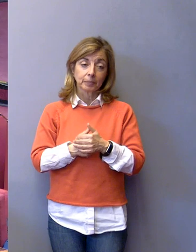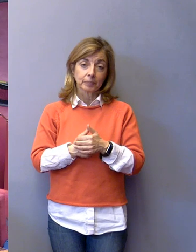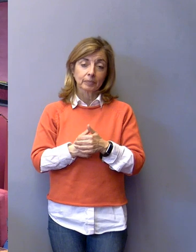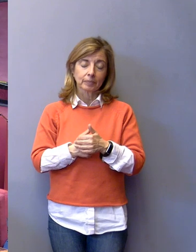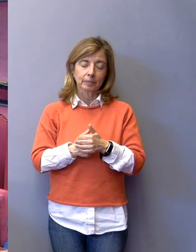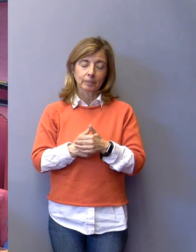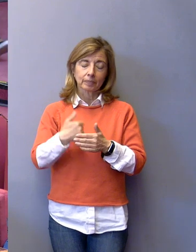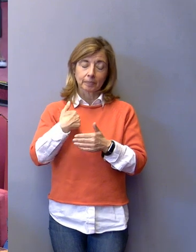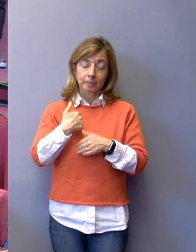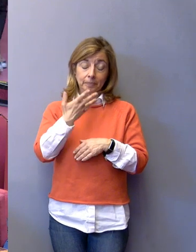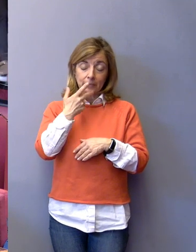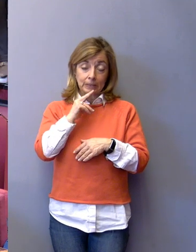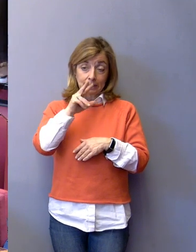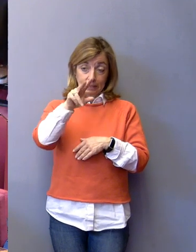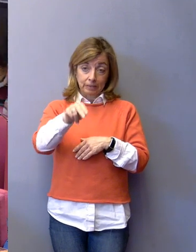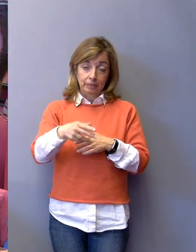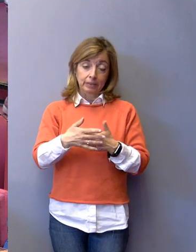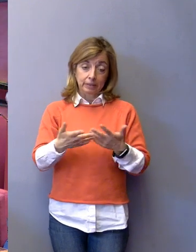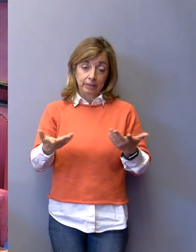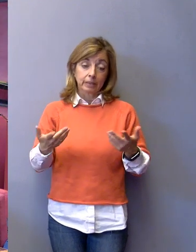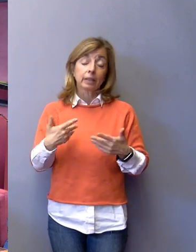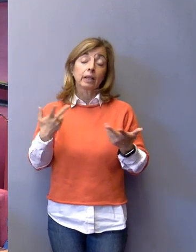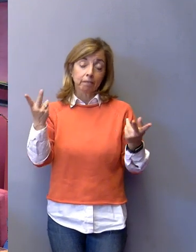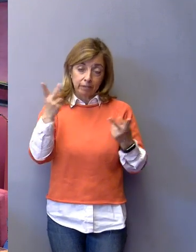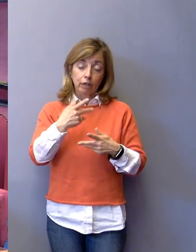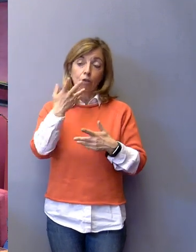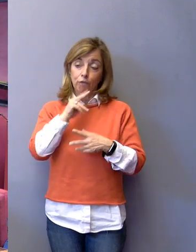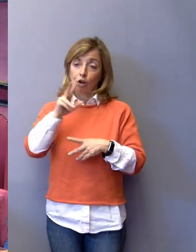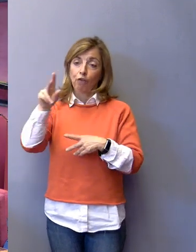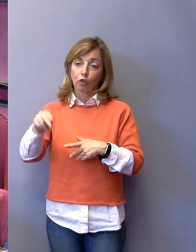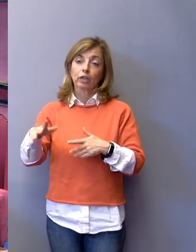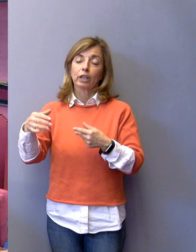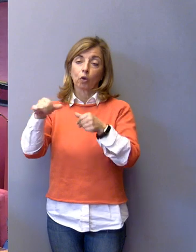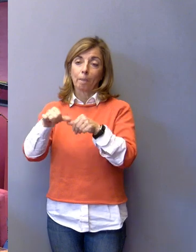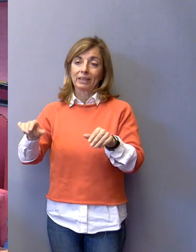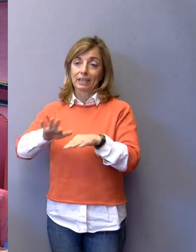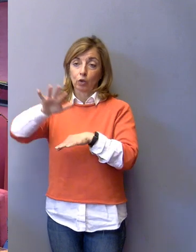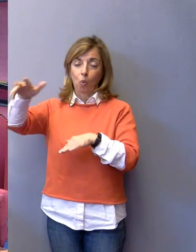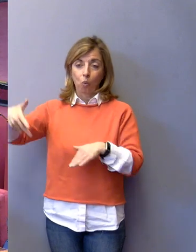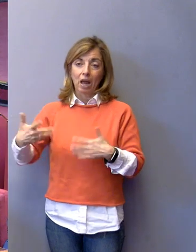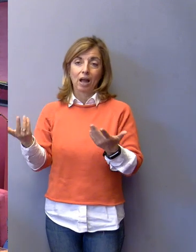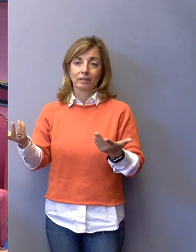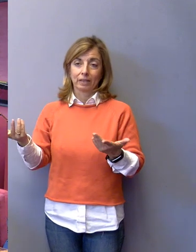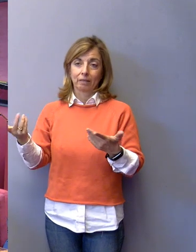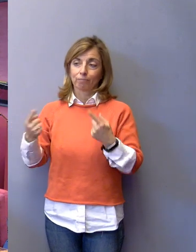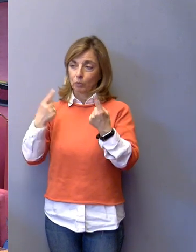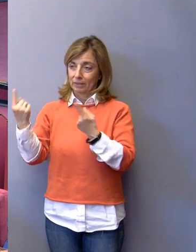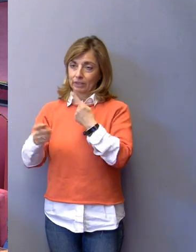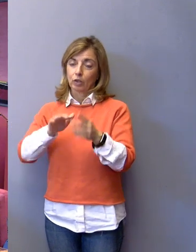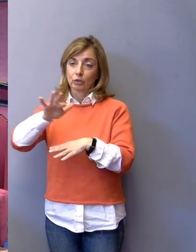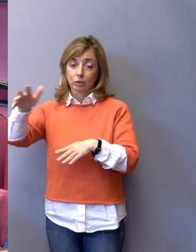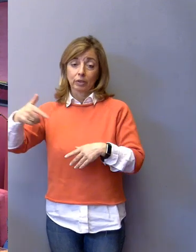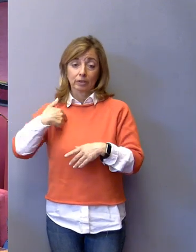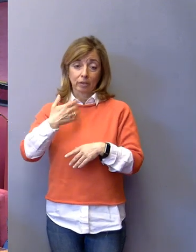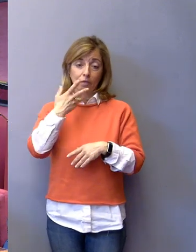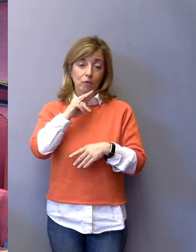dire anche in una sede dove si poteva essere più costruttive E propositivi perché poi uno diciamo facevate gli emendamenti Ma la struttura di questa di